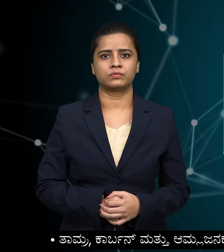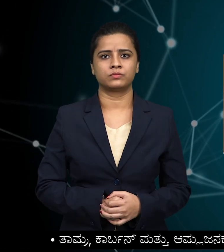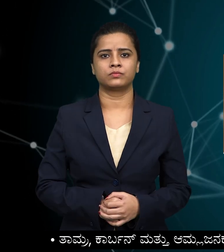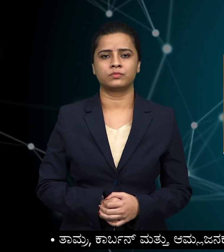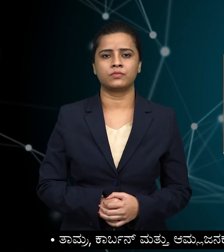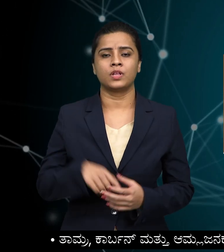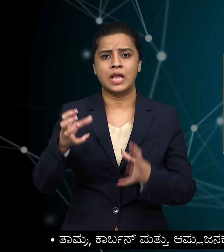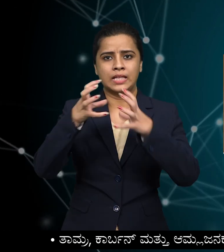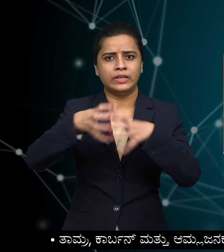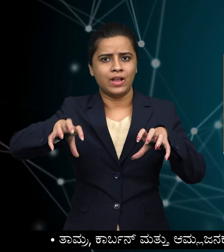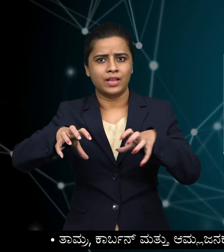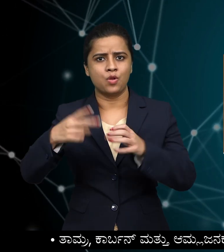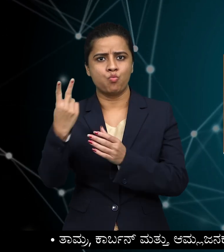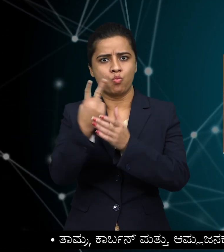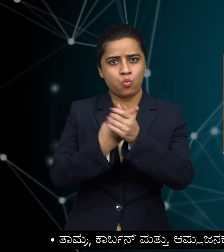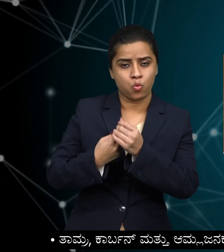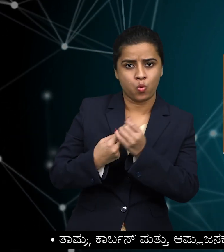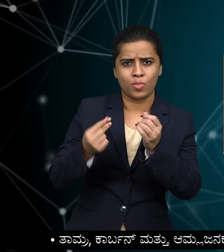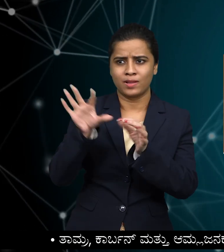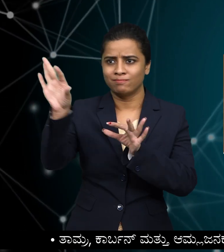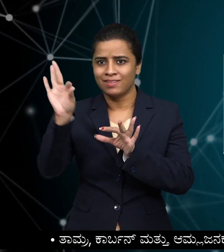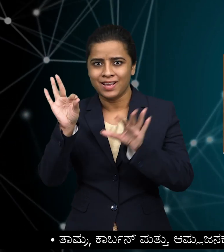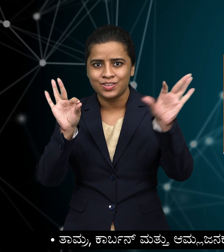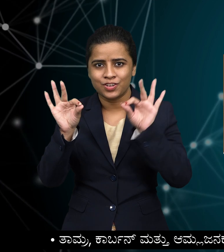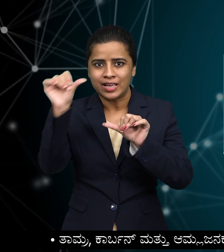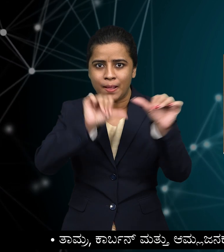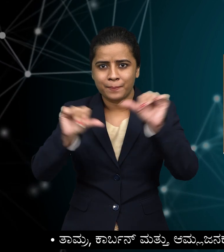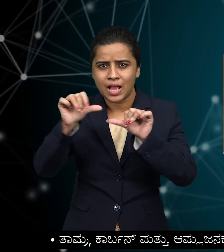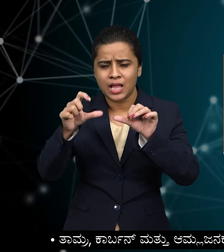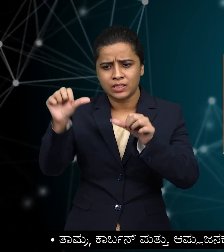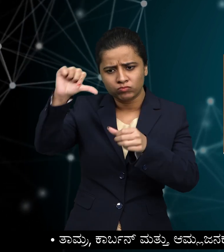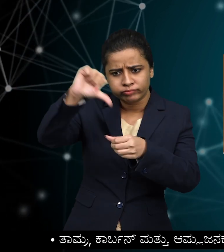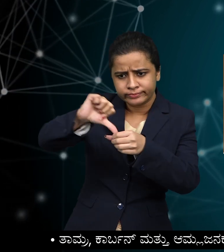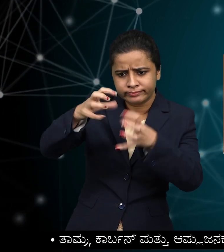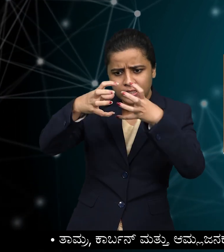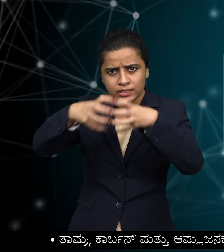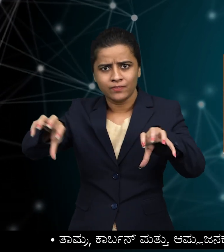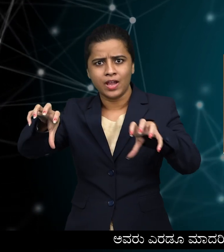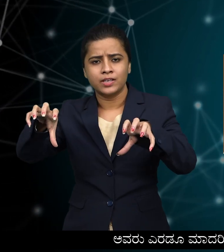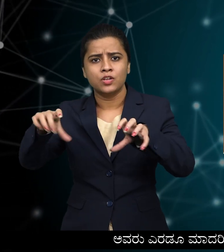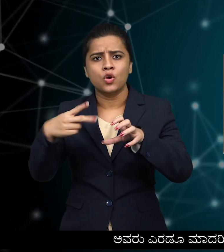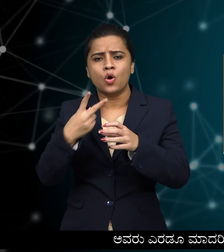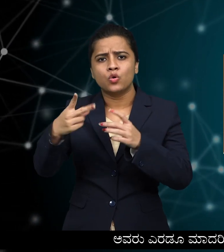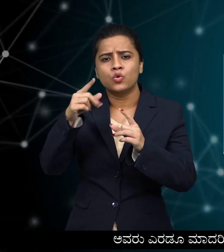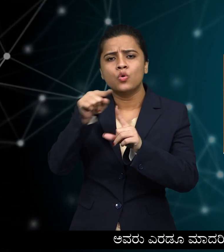ತಾಮ್ರ ಕಾರ್ಬನ್ ಮತ್ತು ಆಮ್ಲಜನಕದ ಶೇಕಡಾವಾರು ಪ್ರಮಾಣವನ್ನು ಕಂಡುಹಿಡಿಯಲು ಅವರು 2